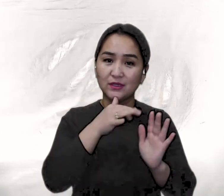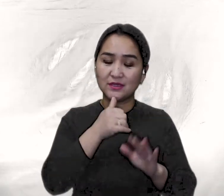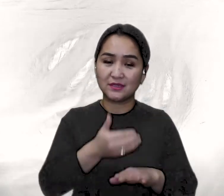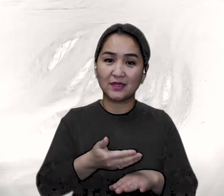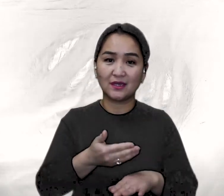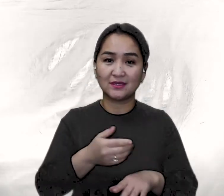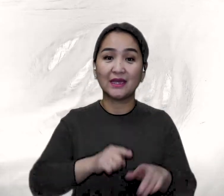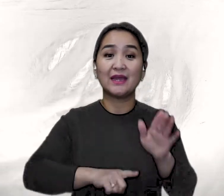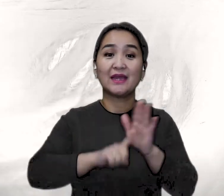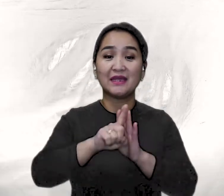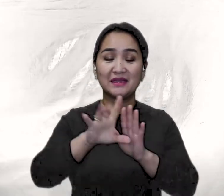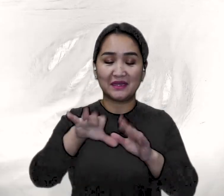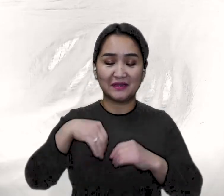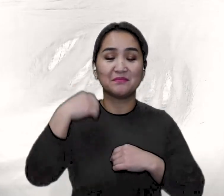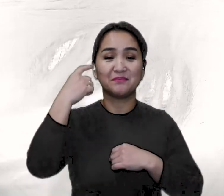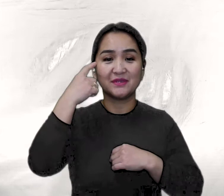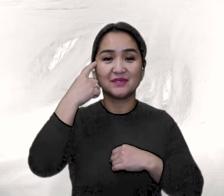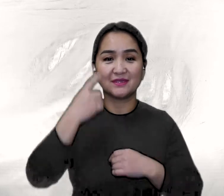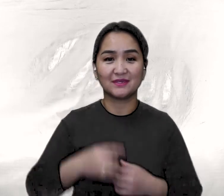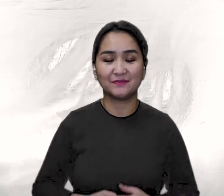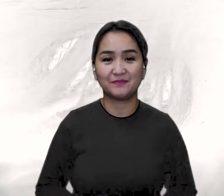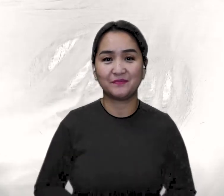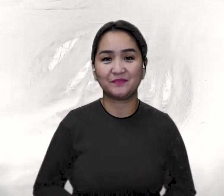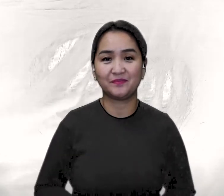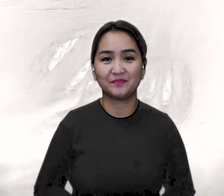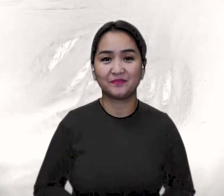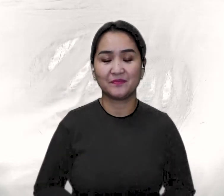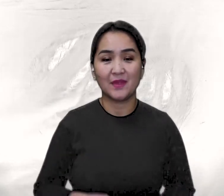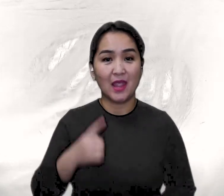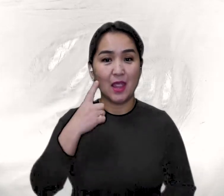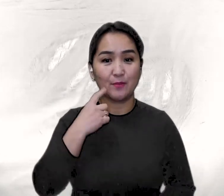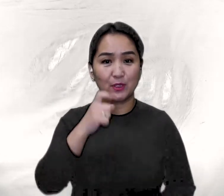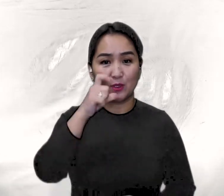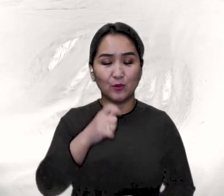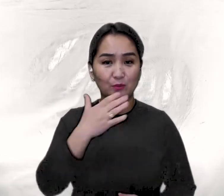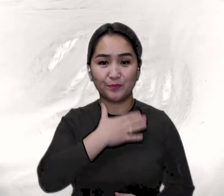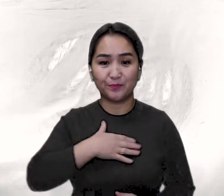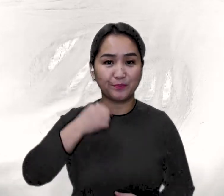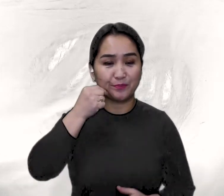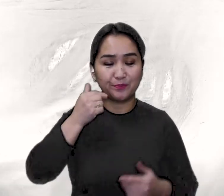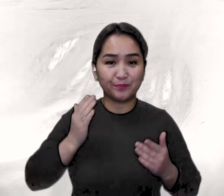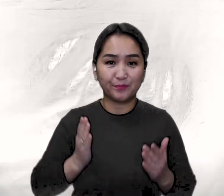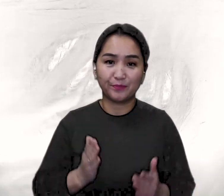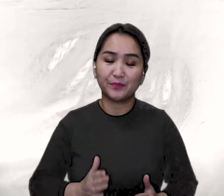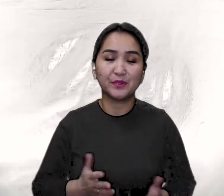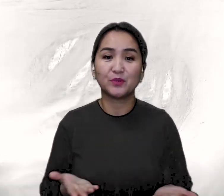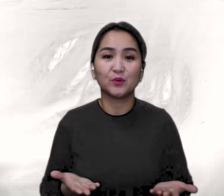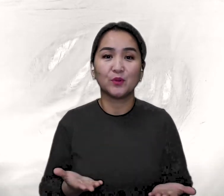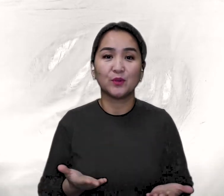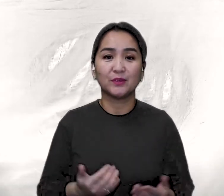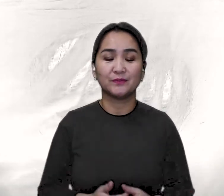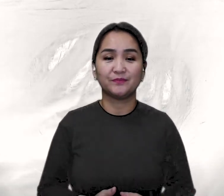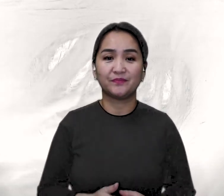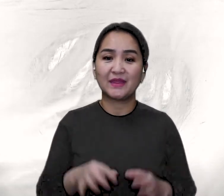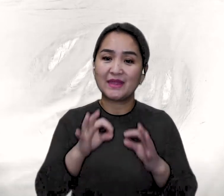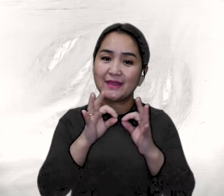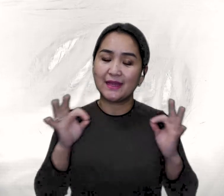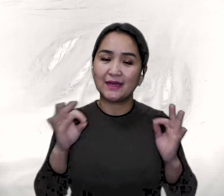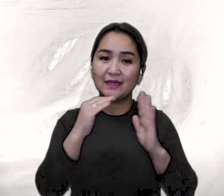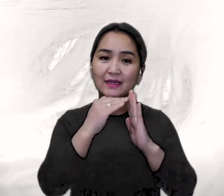гэсэн. Аа. Тийм, тэр эмэгтэй хүний бие физиолог гэхээр яг одоо нарийн